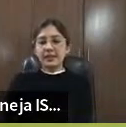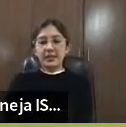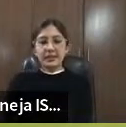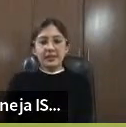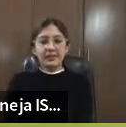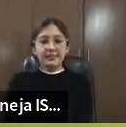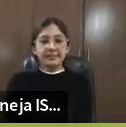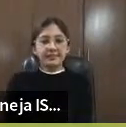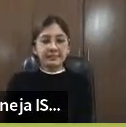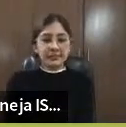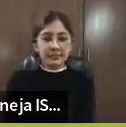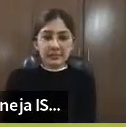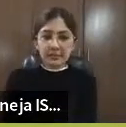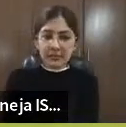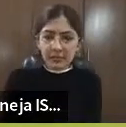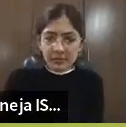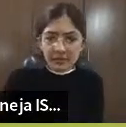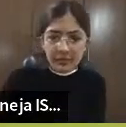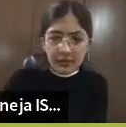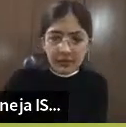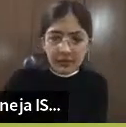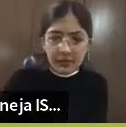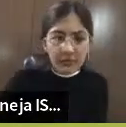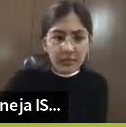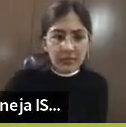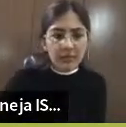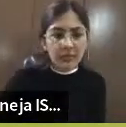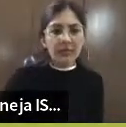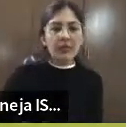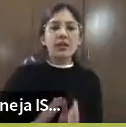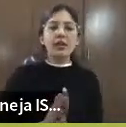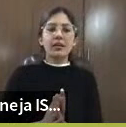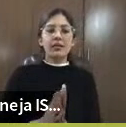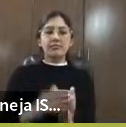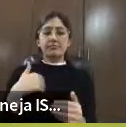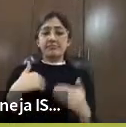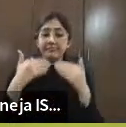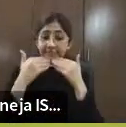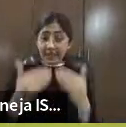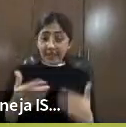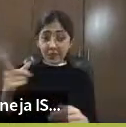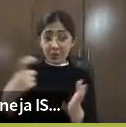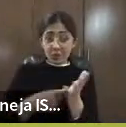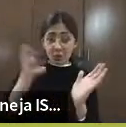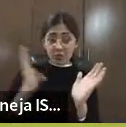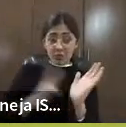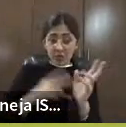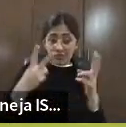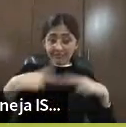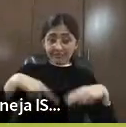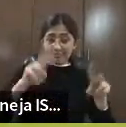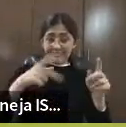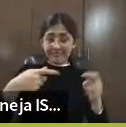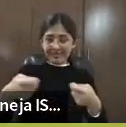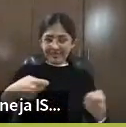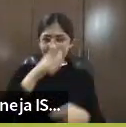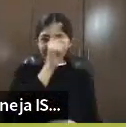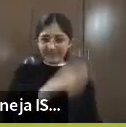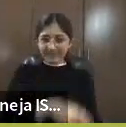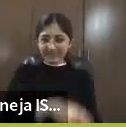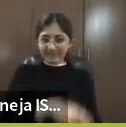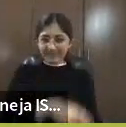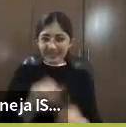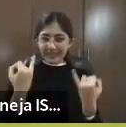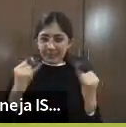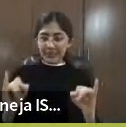नमस्कार, NCPEDP द्वारा हेलन केलर अवार्ड रोल मॉडल एंटरप्रेन्योर विद डिसेबिलिटी से सम्मानित करने पर बहुत